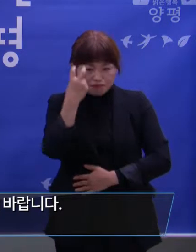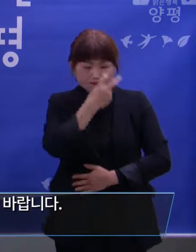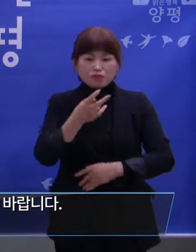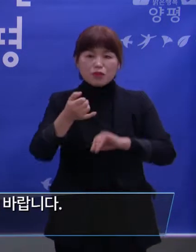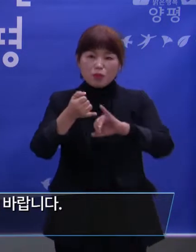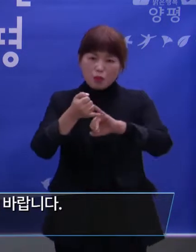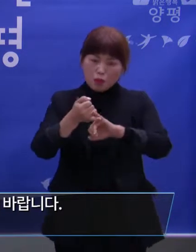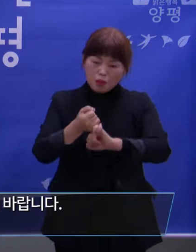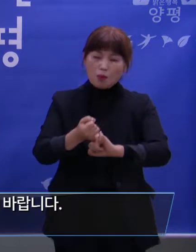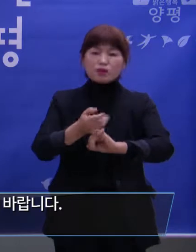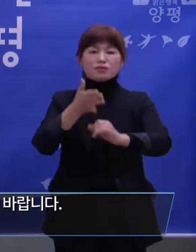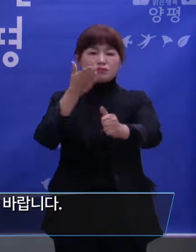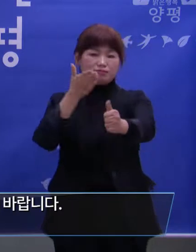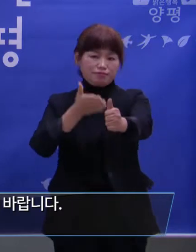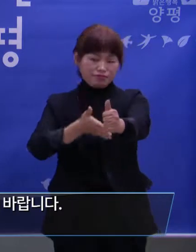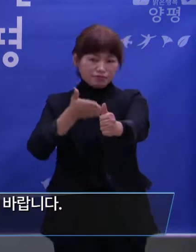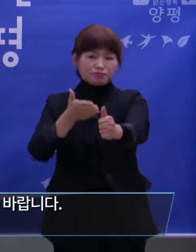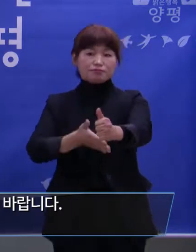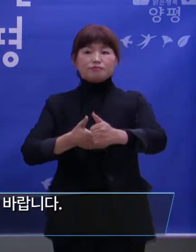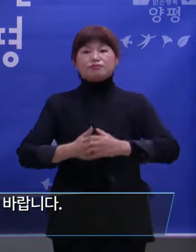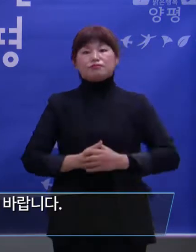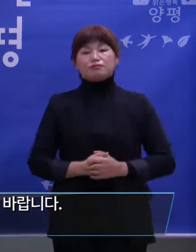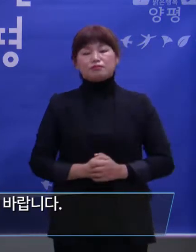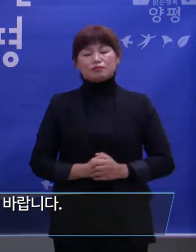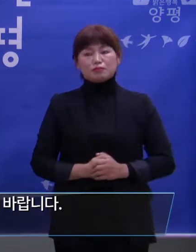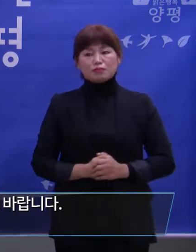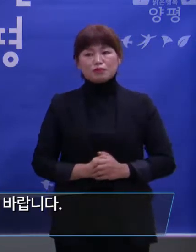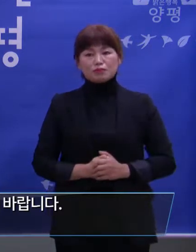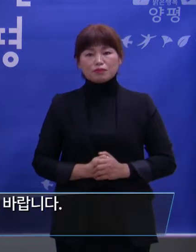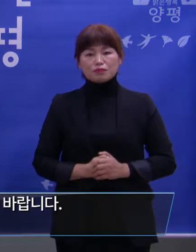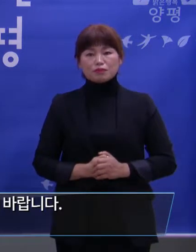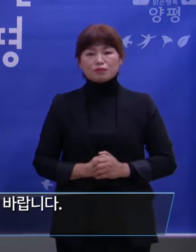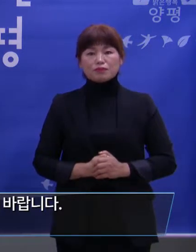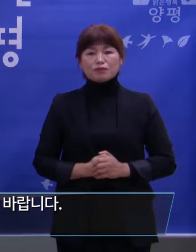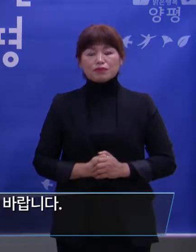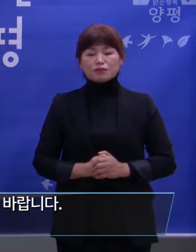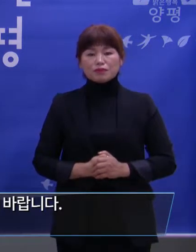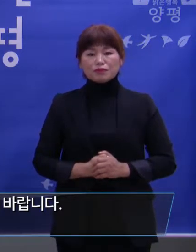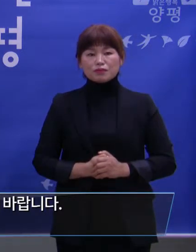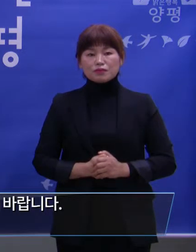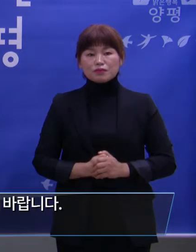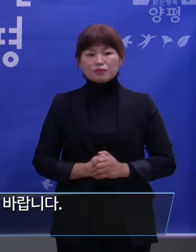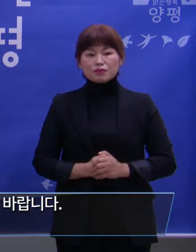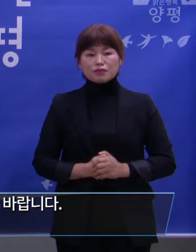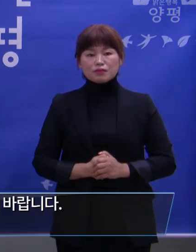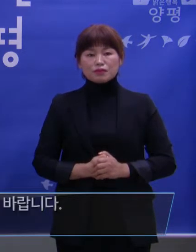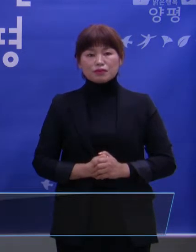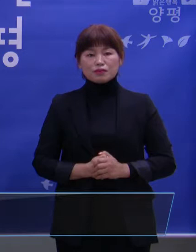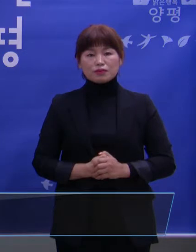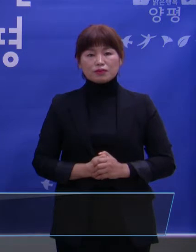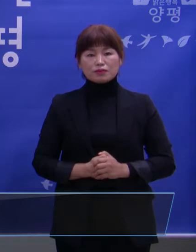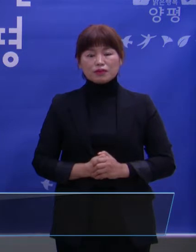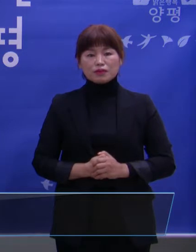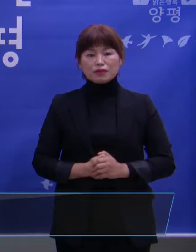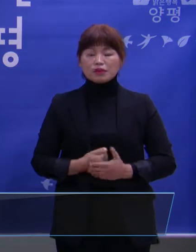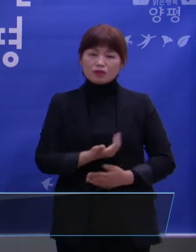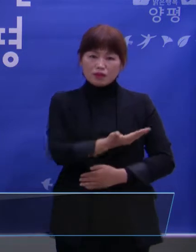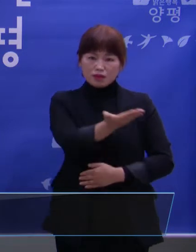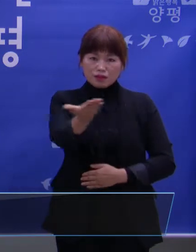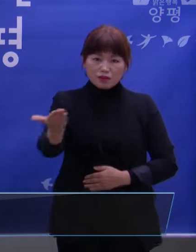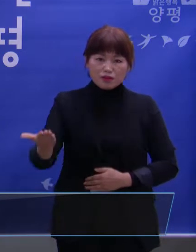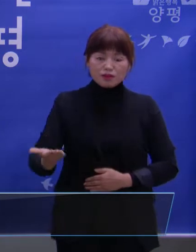선별진료소를 방문하여 검사를 받으시기를 간곡히 당부드립니다. 국민